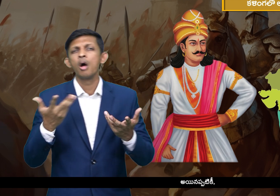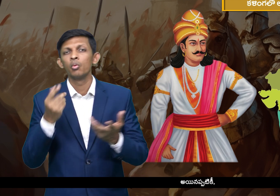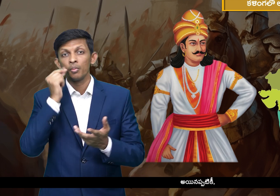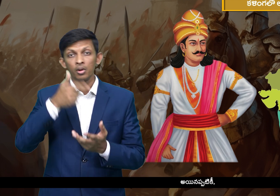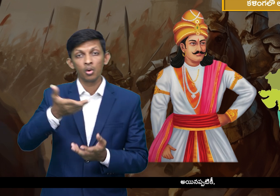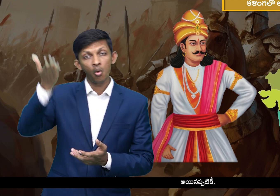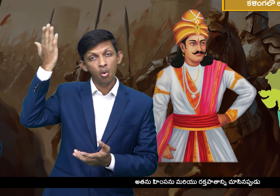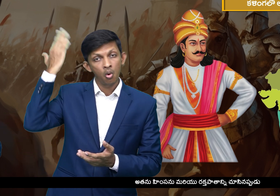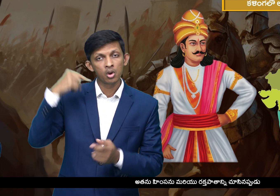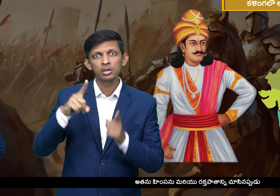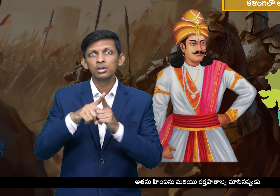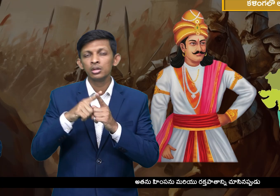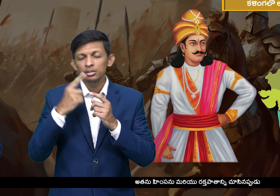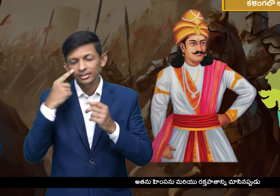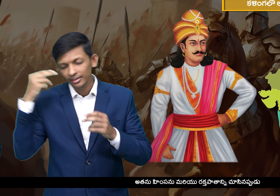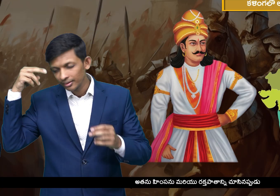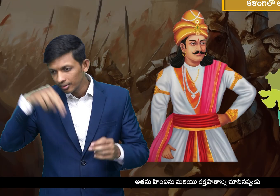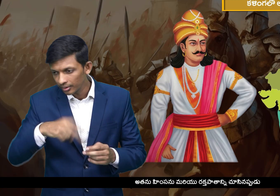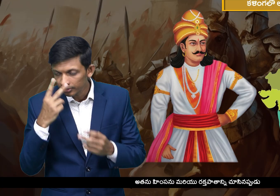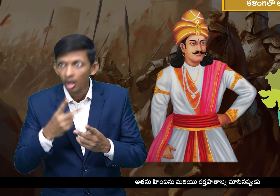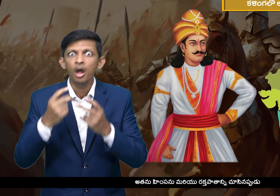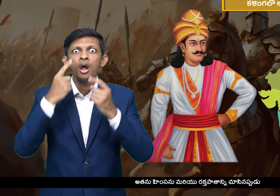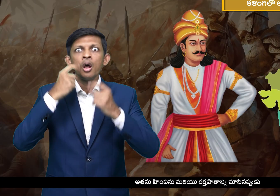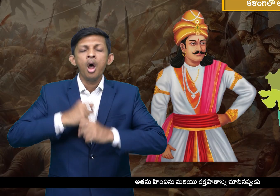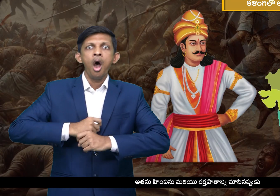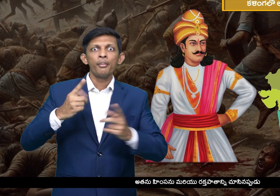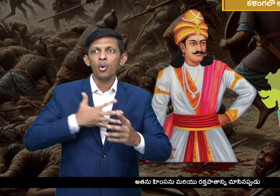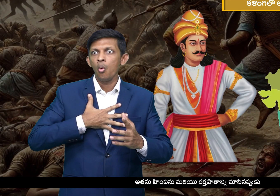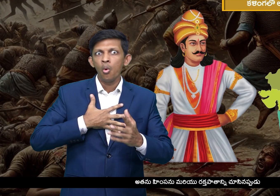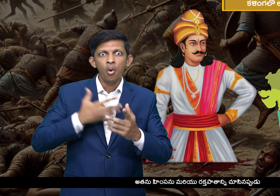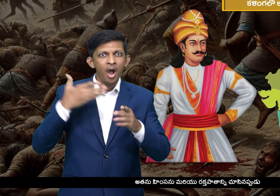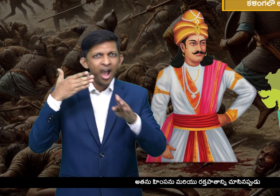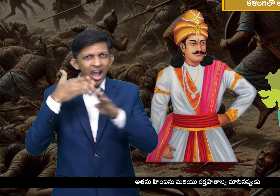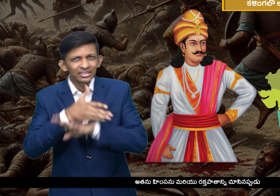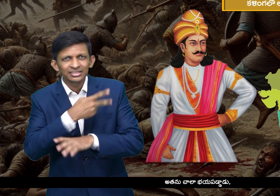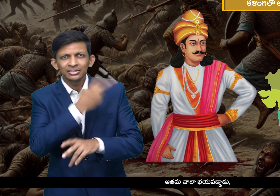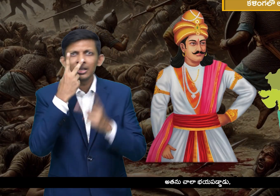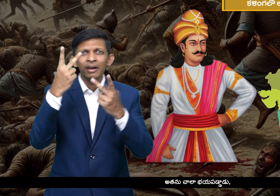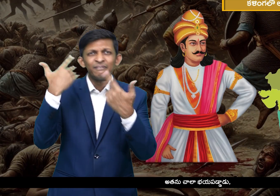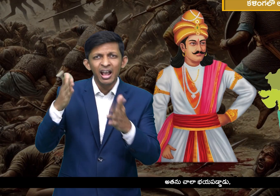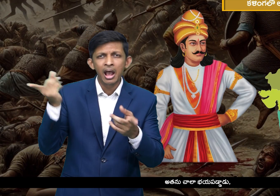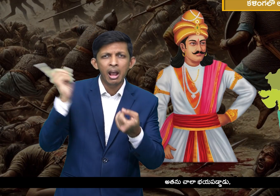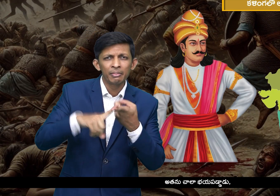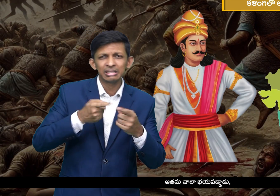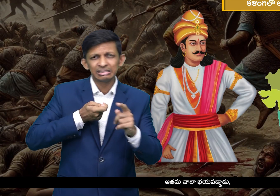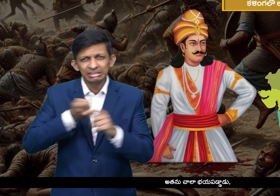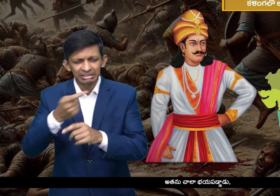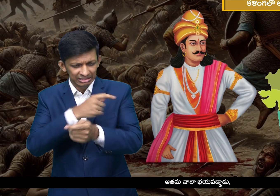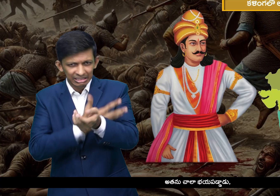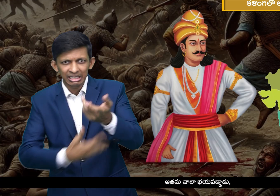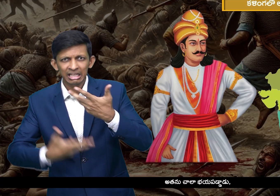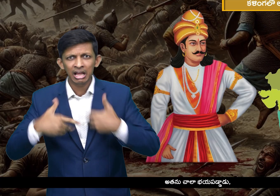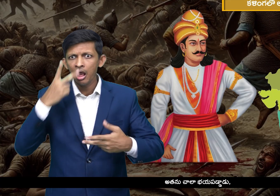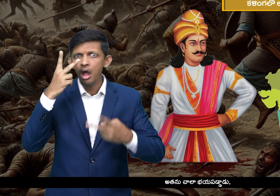అయినప్పటికీ అతను హింసను మరియు రక్తపాతాన్ని చూసినప్పుడు అతను చాలా భయపడ్డాడు.